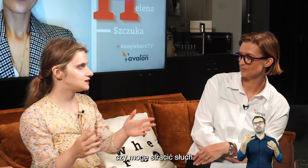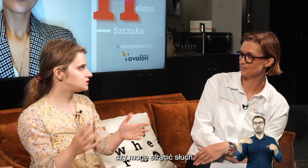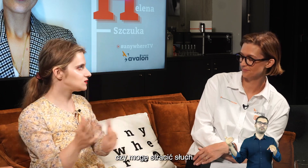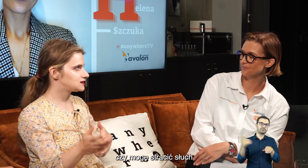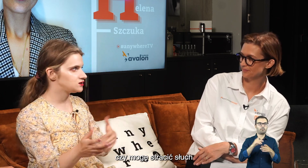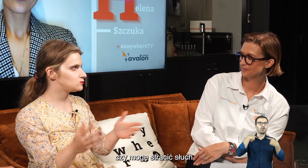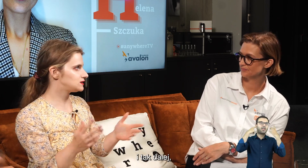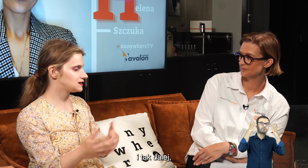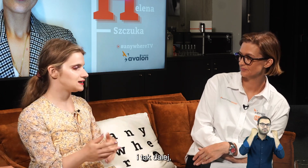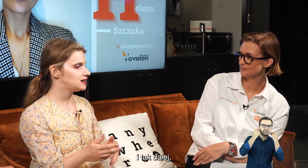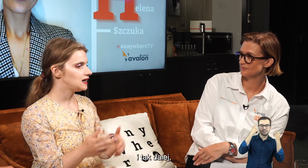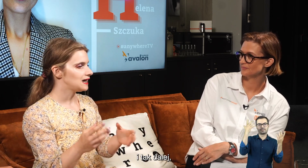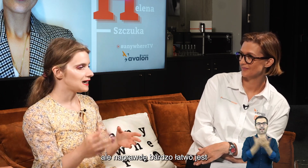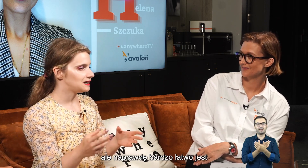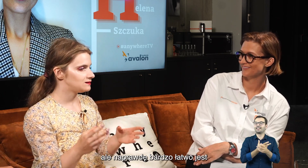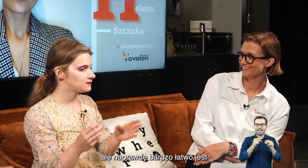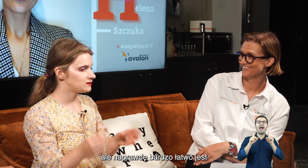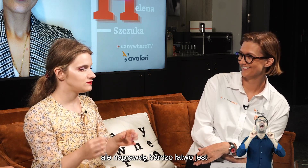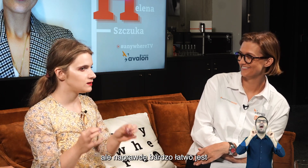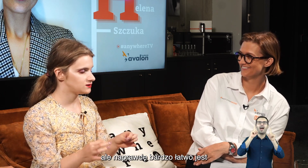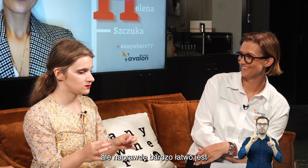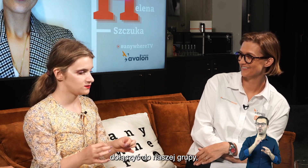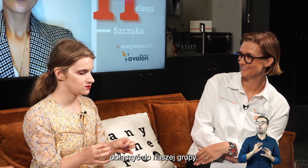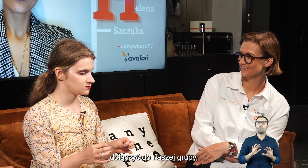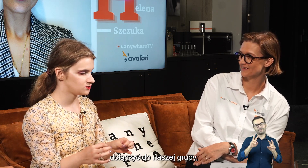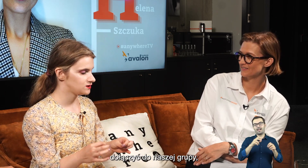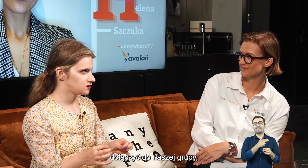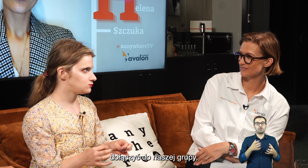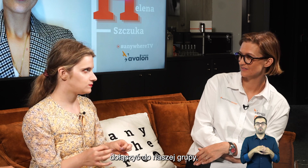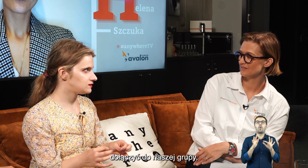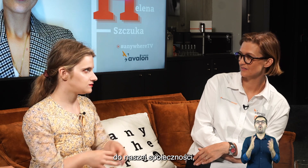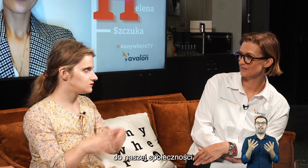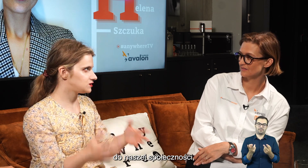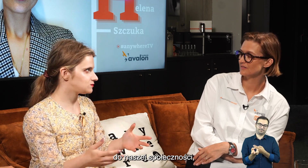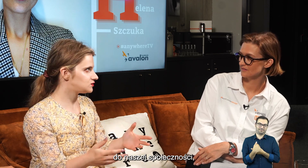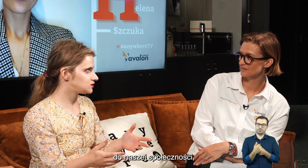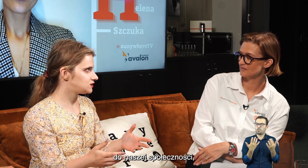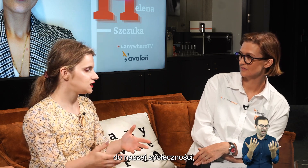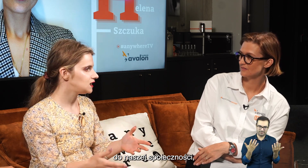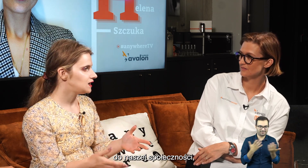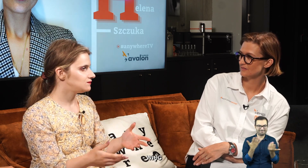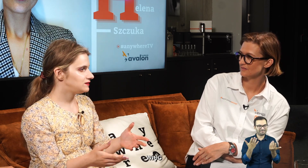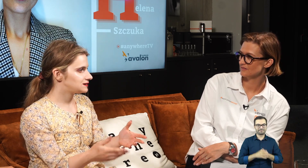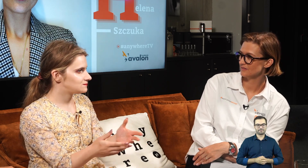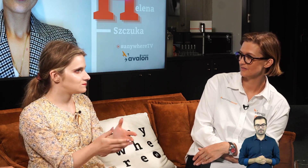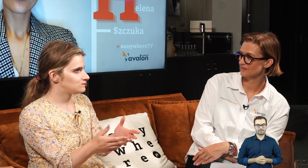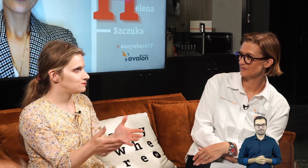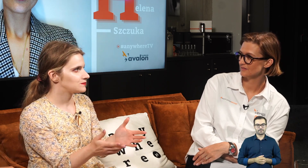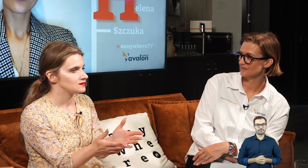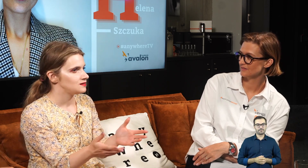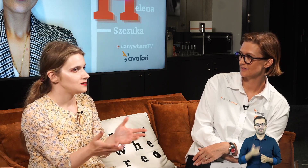potrącona, czy mogę stracić słuch i tak dalej, ale naprawdę bardzo łatwo jest dołączyć do naszej grupy, do naszej społeczności, więc